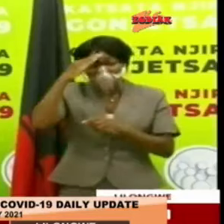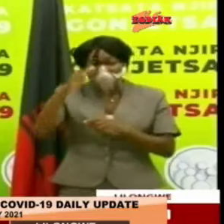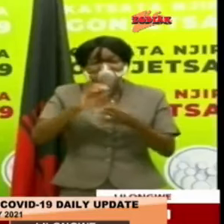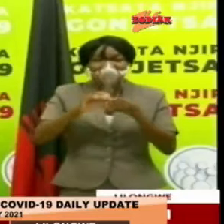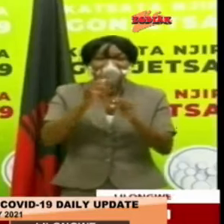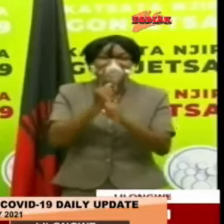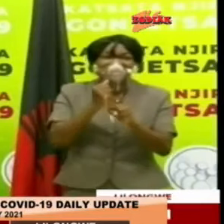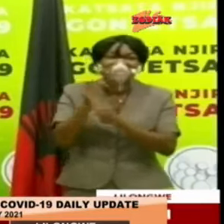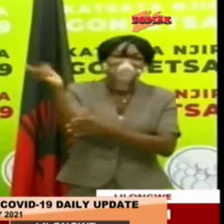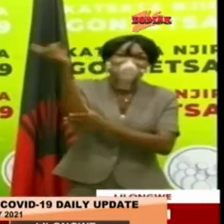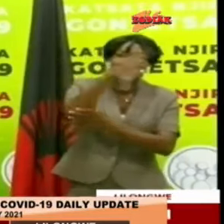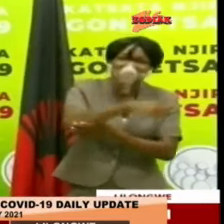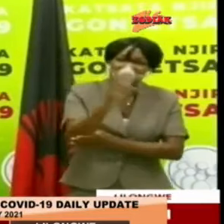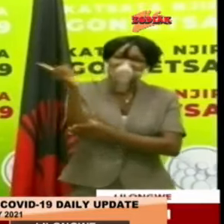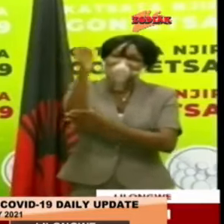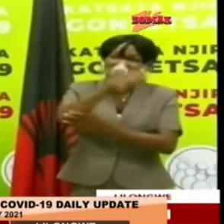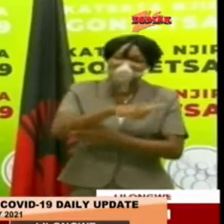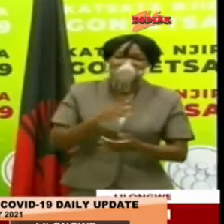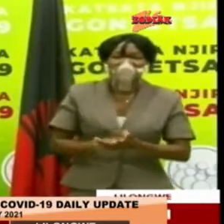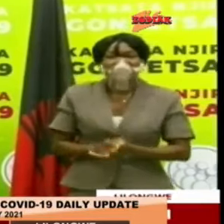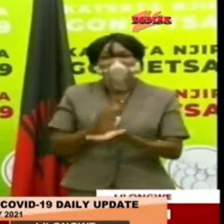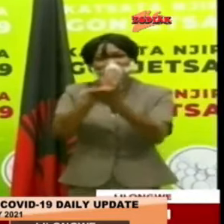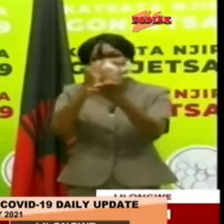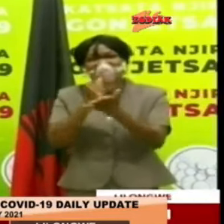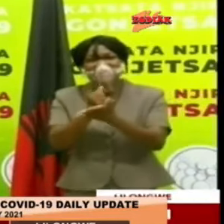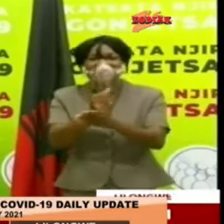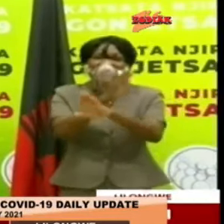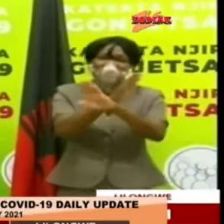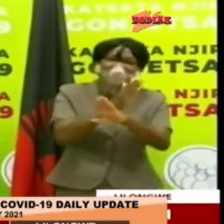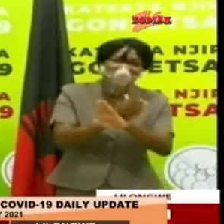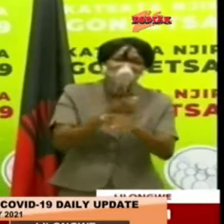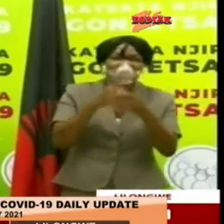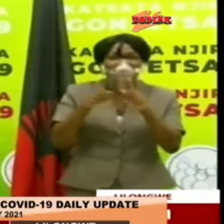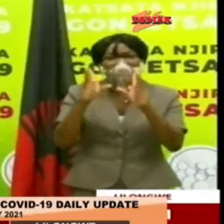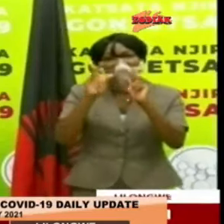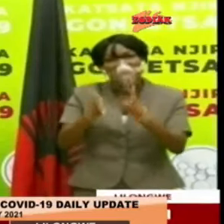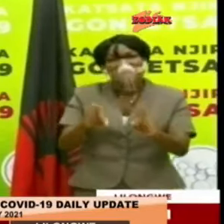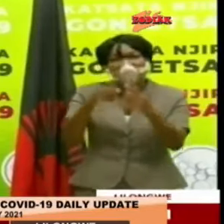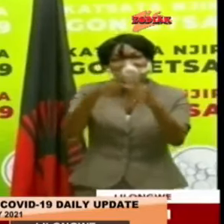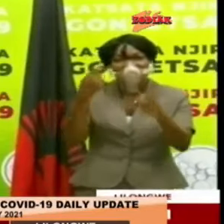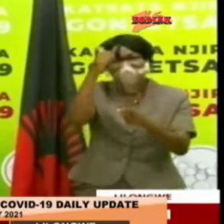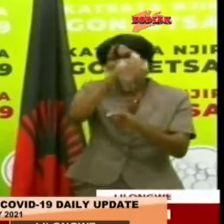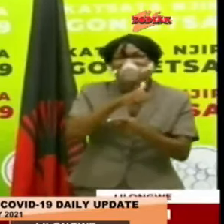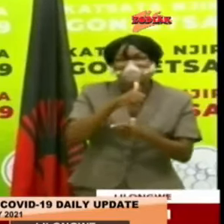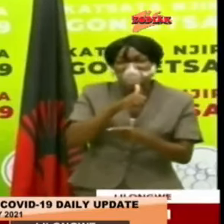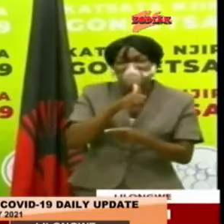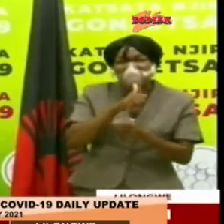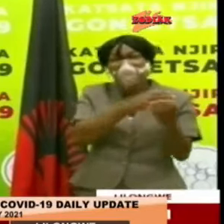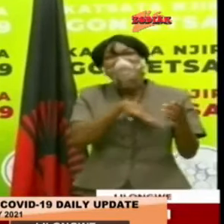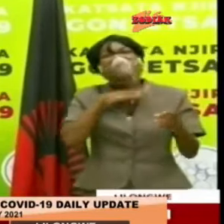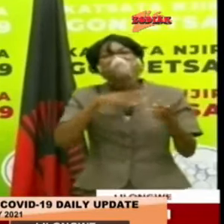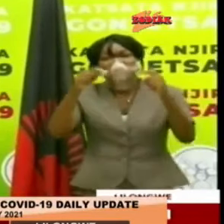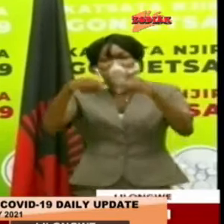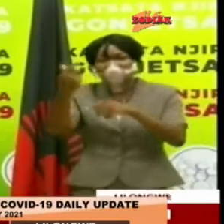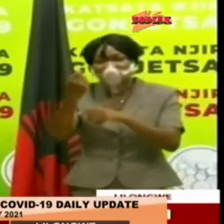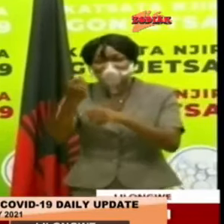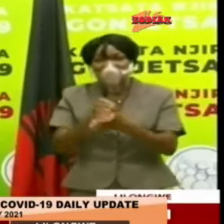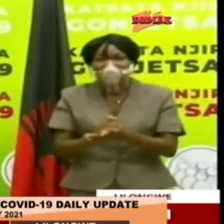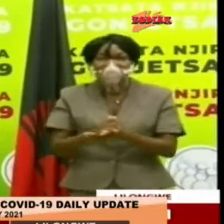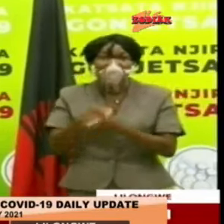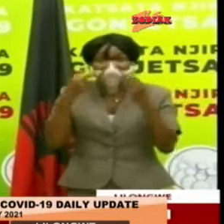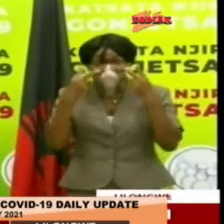tsiku kutetezera komanso akabwelo ma liteniziwo amayang'anira ndamenewo choncho apolisi kupolisi